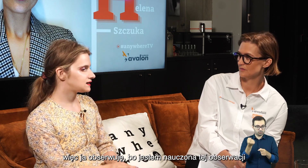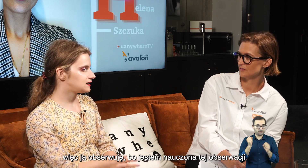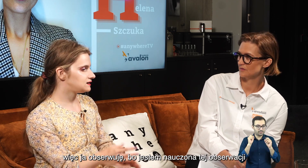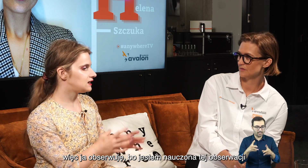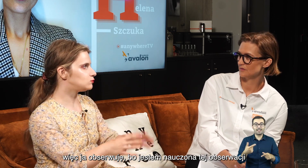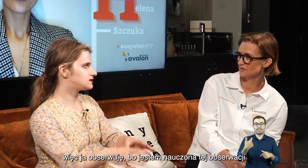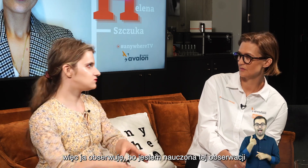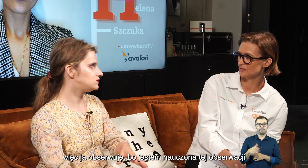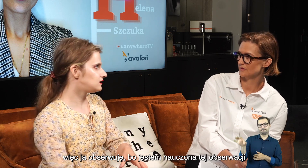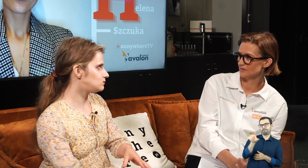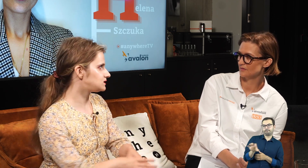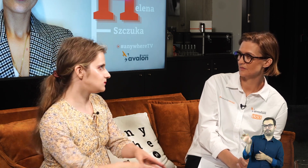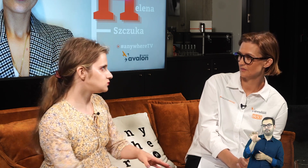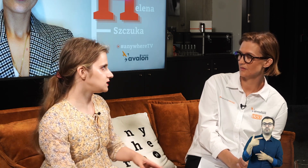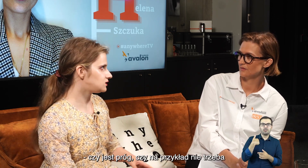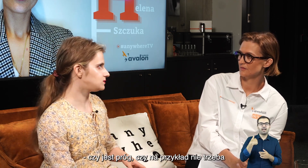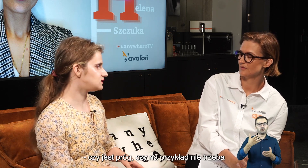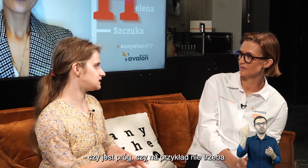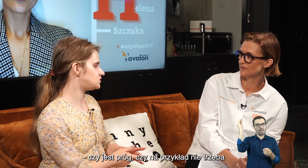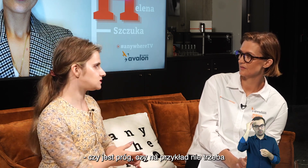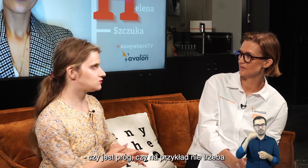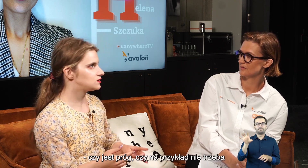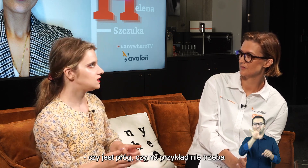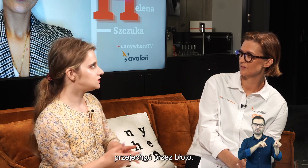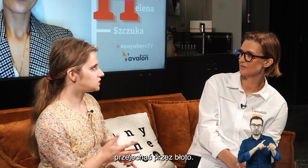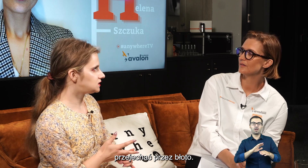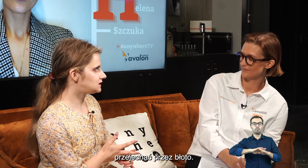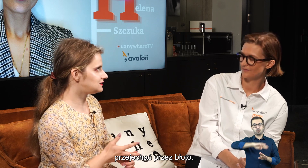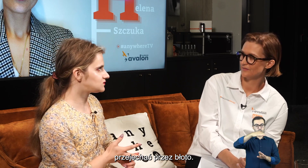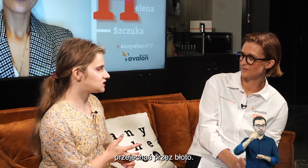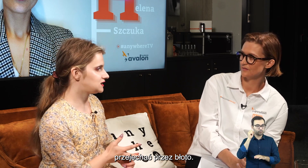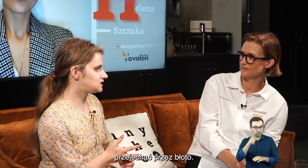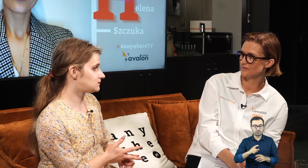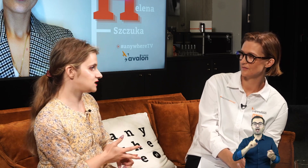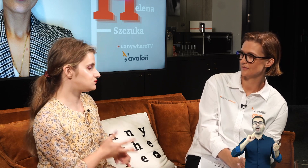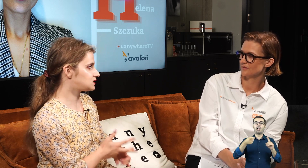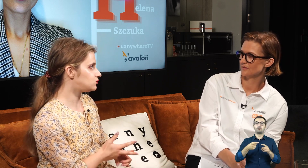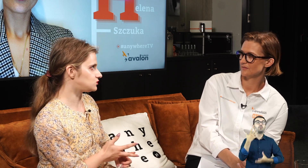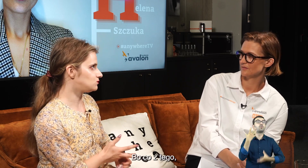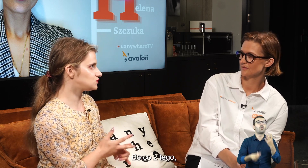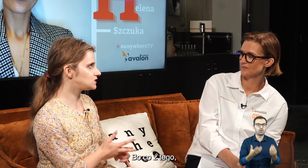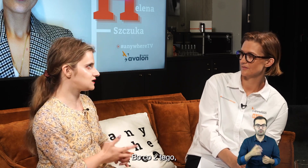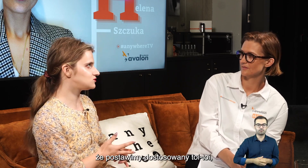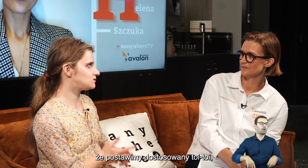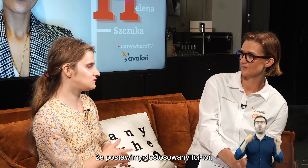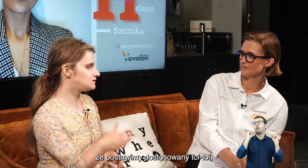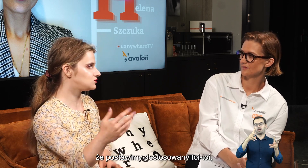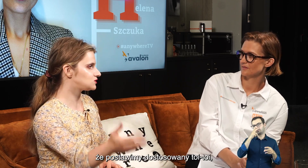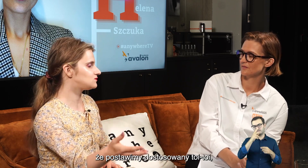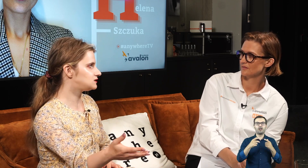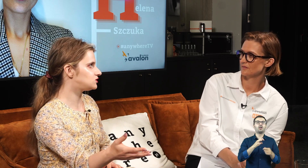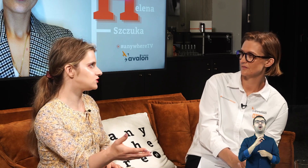więc ja obserwuję, bo jestem nauczona tej obserwacji, czy jest próg, czy na przykład się nie trzeba przejechać przez błoto, bo co z tego, że